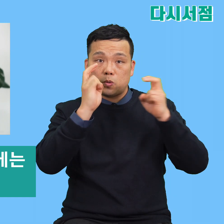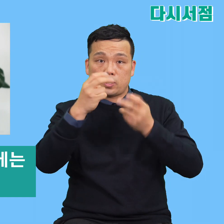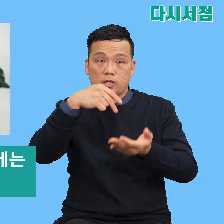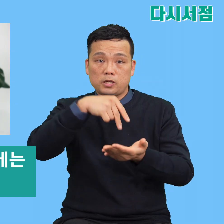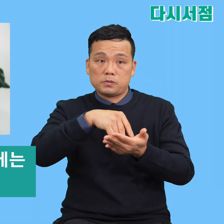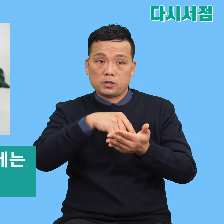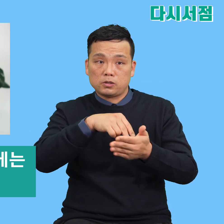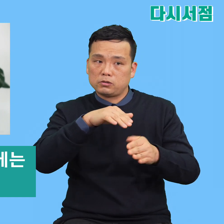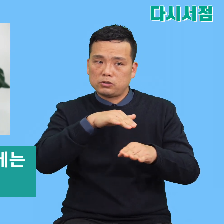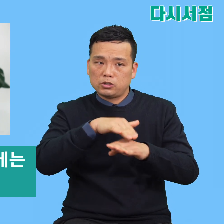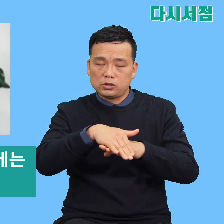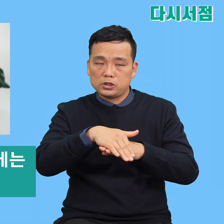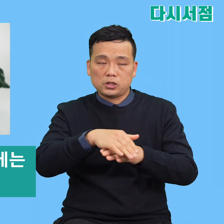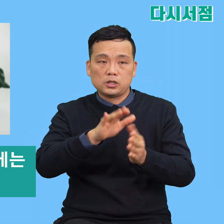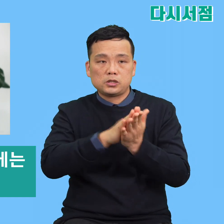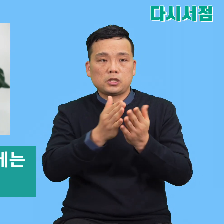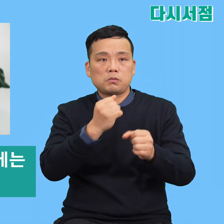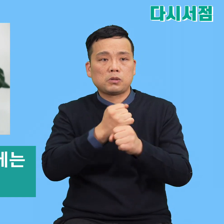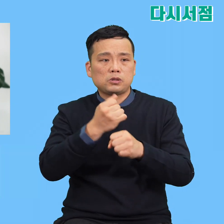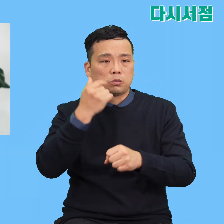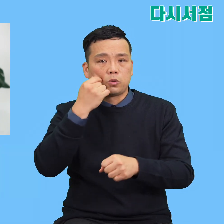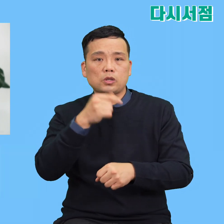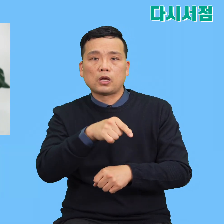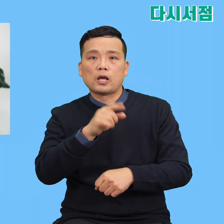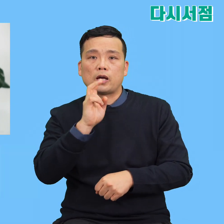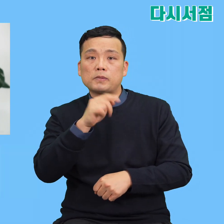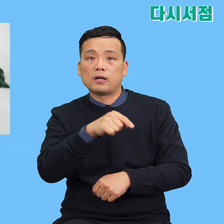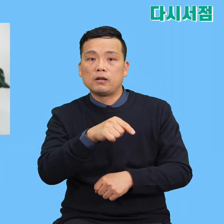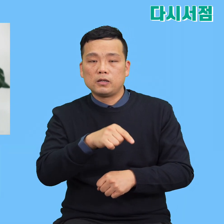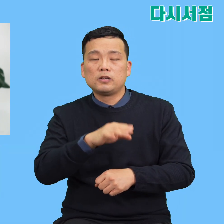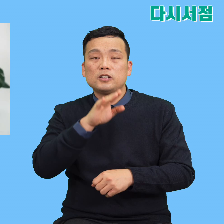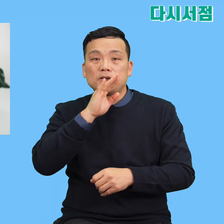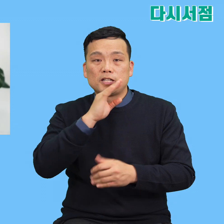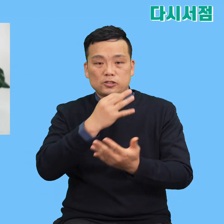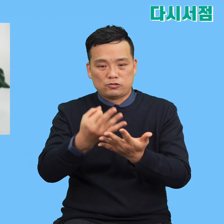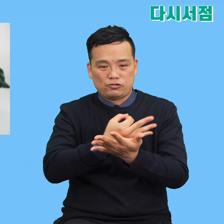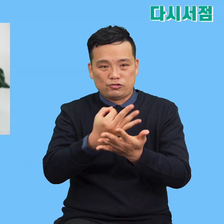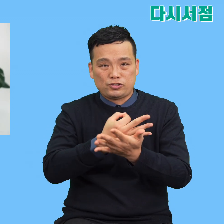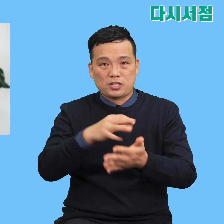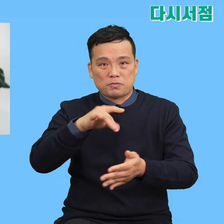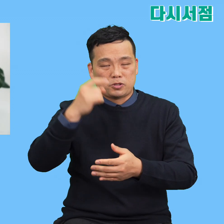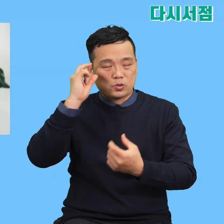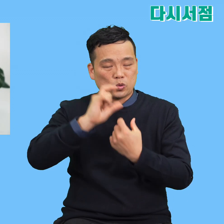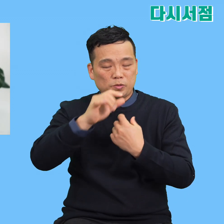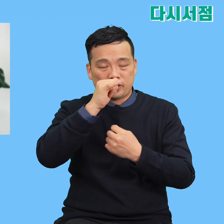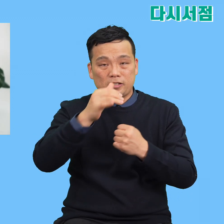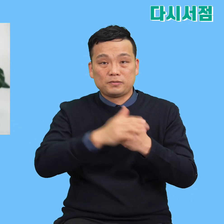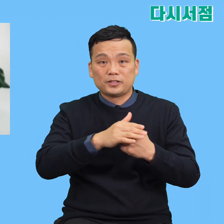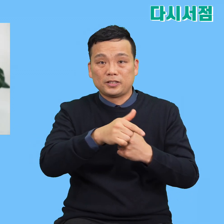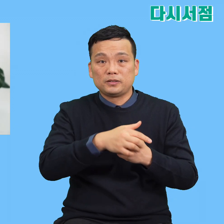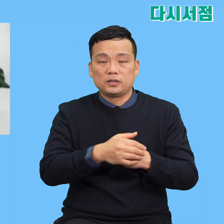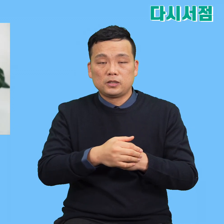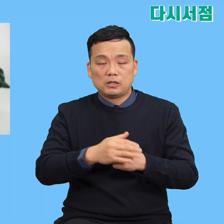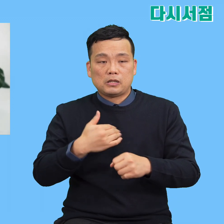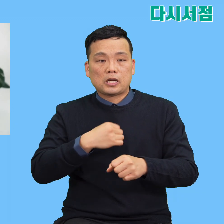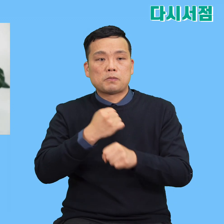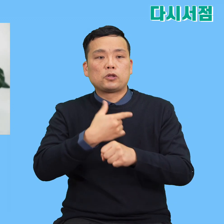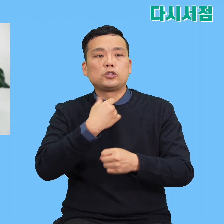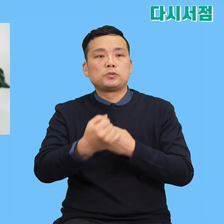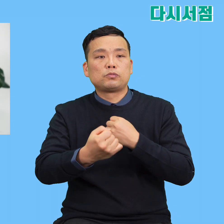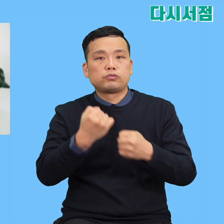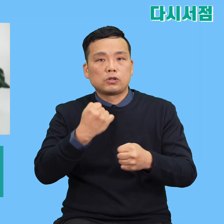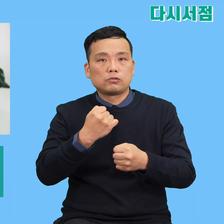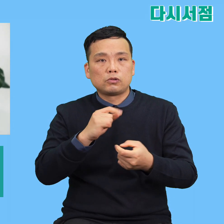출판사 같은 경우는 그런 걸 아예 생각하지 않고 그렇죠. 상업적인 측면을 더 먼저 고려를 해야 되는 부분이 있으니까 본인이 내고 싶어서 이런 걸